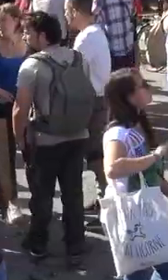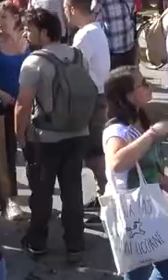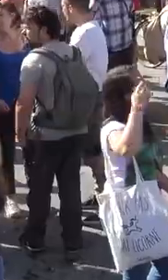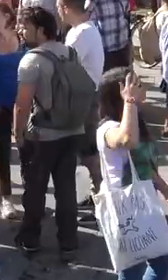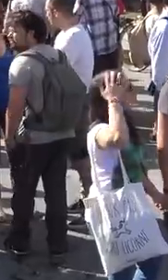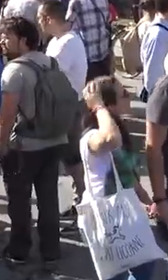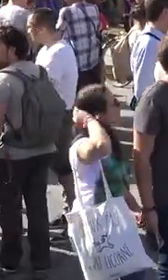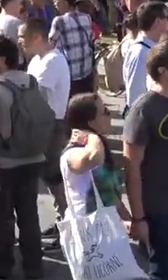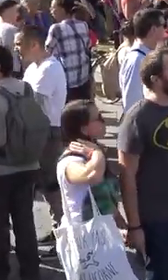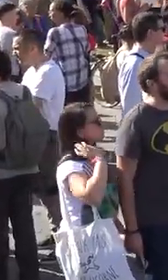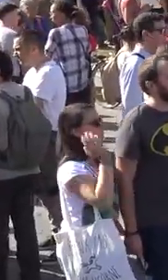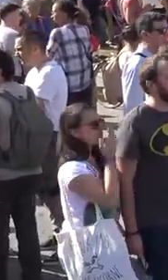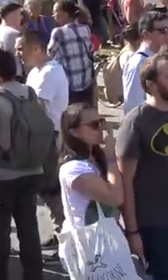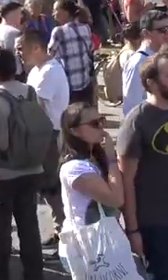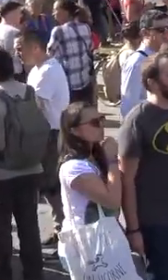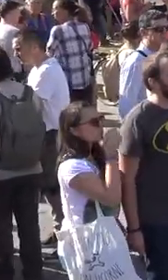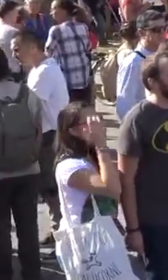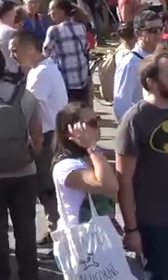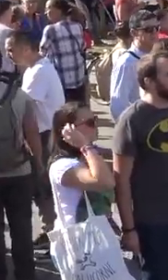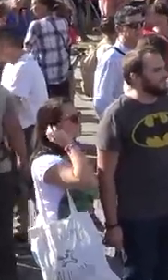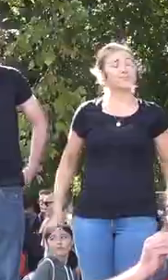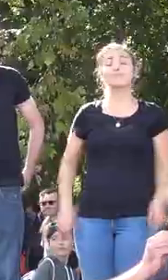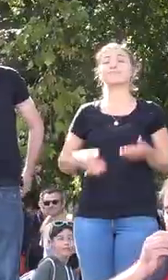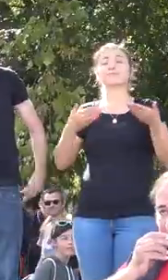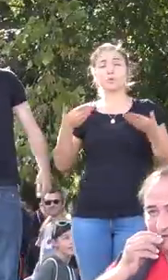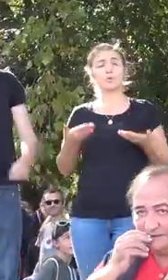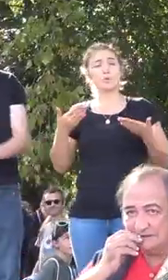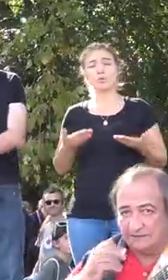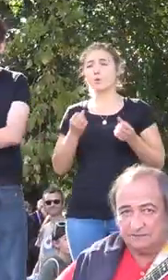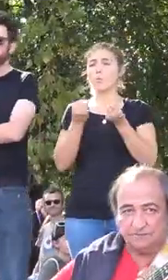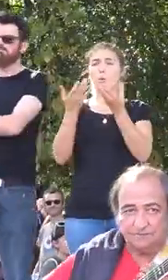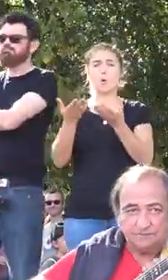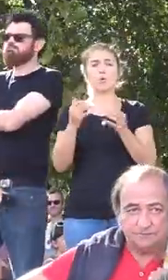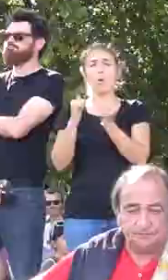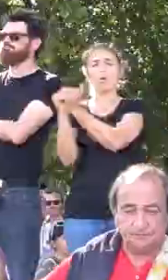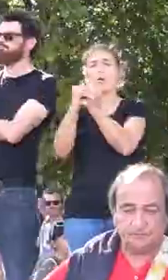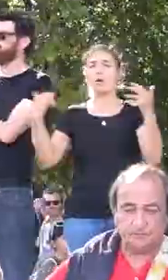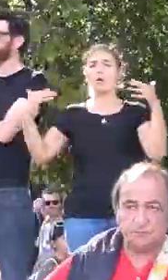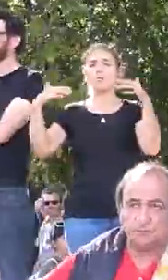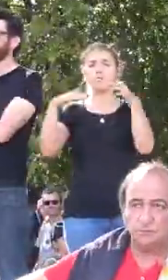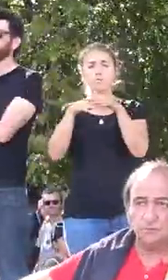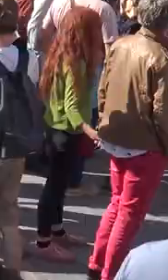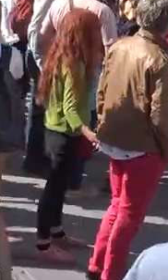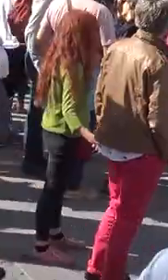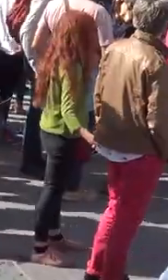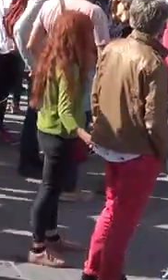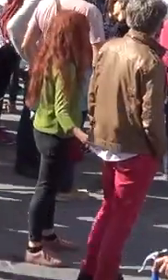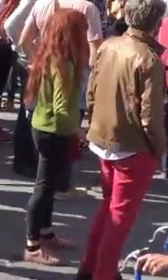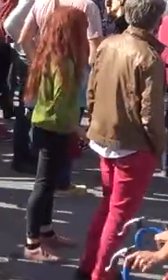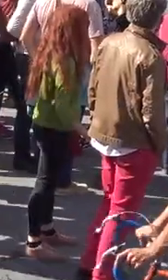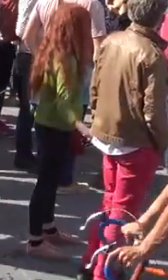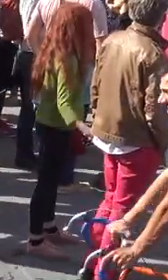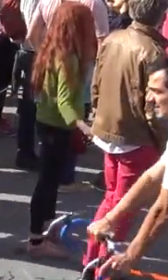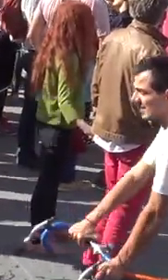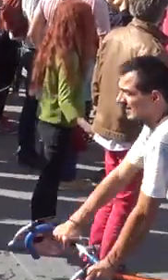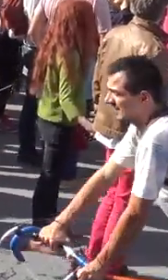Plus chaud, plus chaud que le climat. Aujourd'hui, nous vous proposons de nous rassembler pour mettre en avant notre volonté, mettre